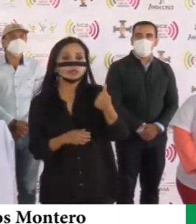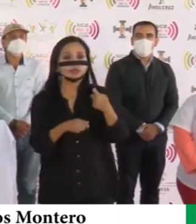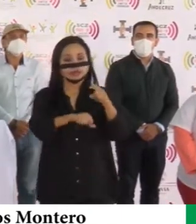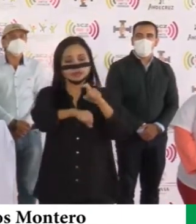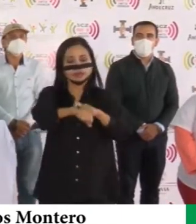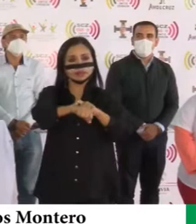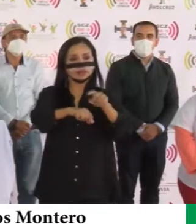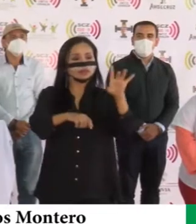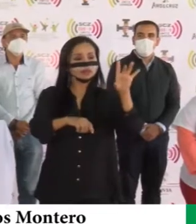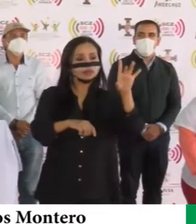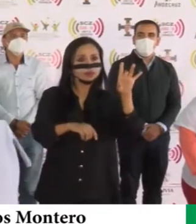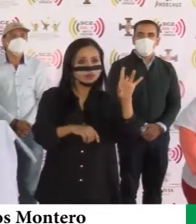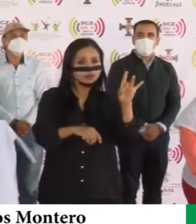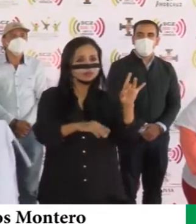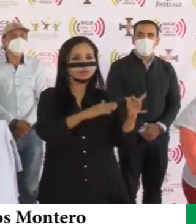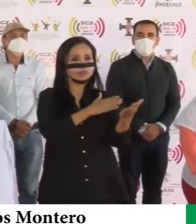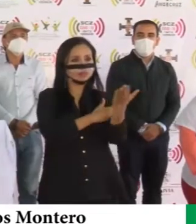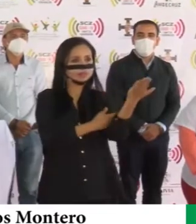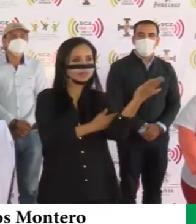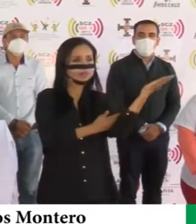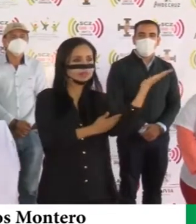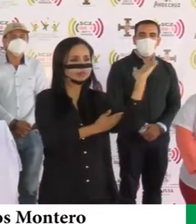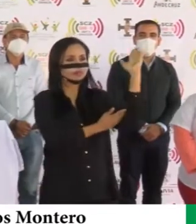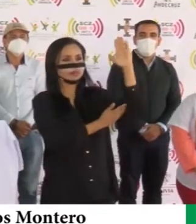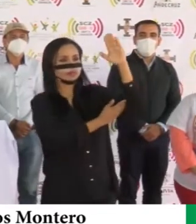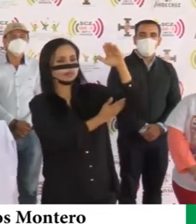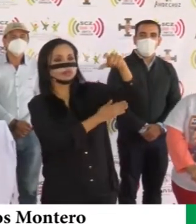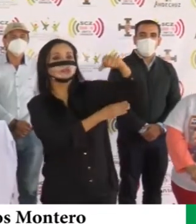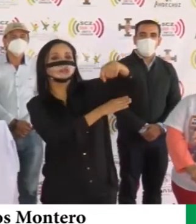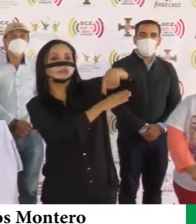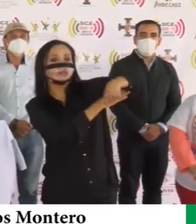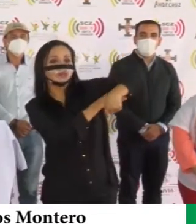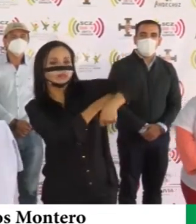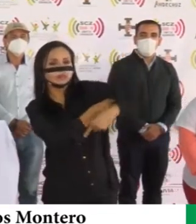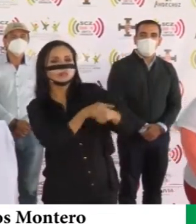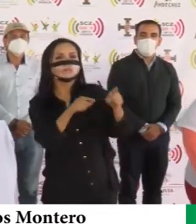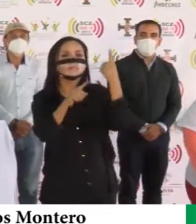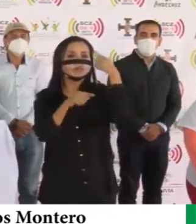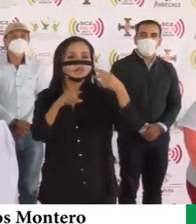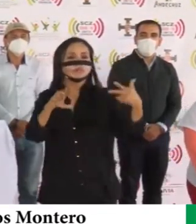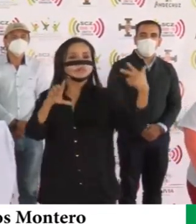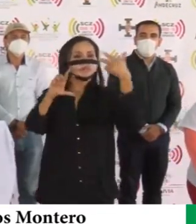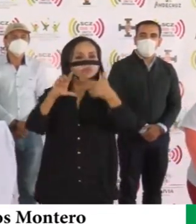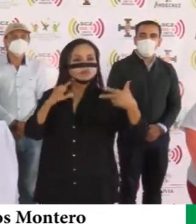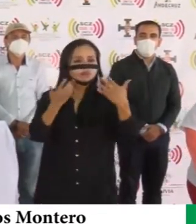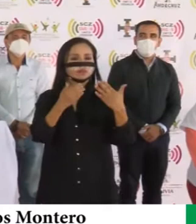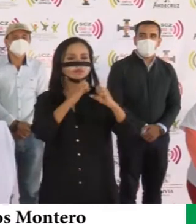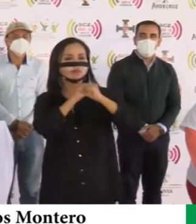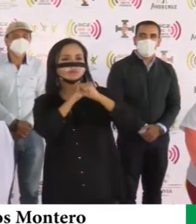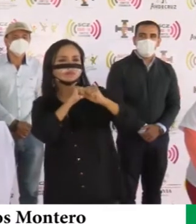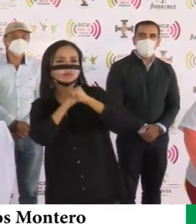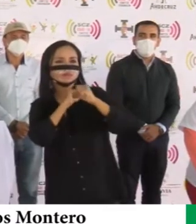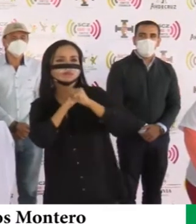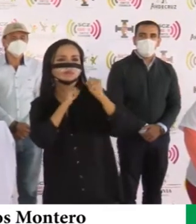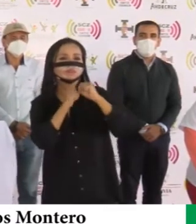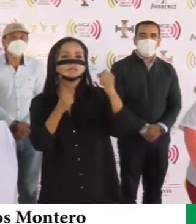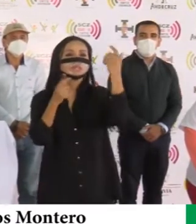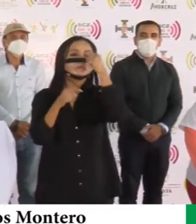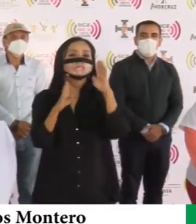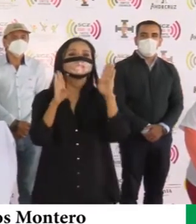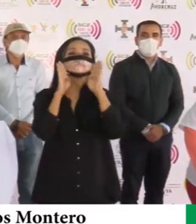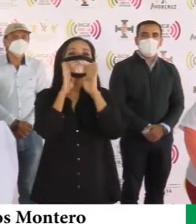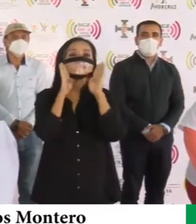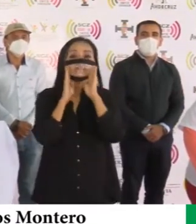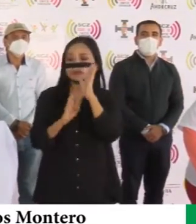El día de mañana desde las 8 hasta las 11 de la noche realizaremos una telemaratón virtual desde el fanpage de